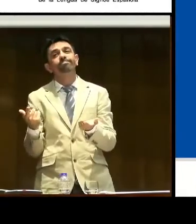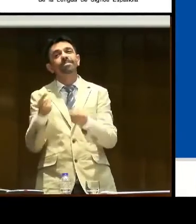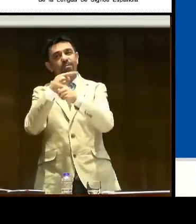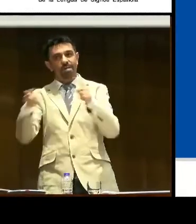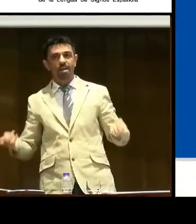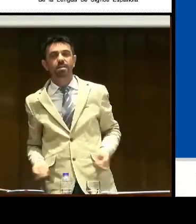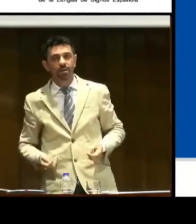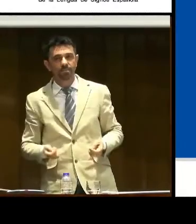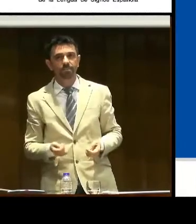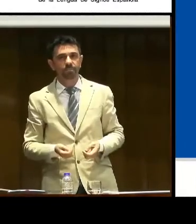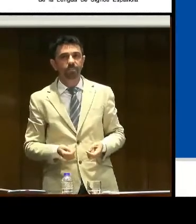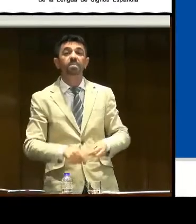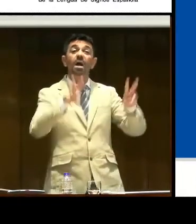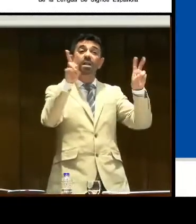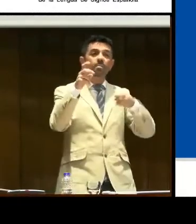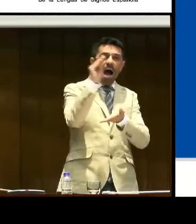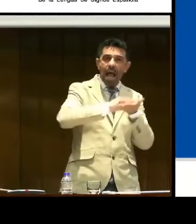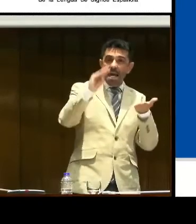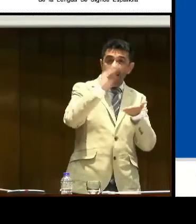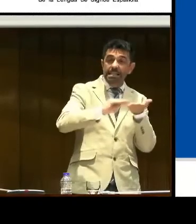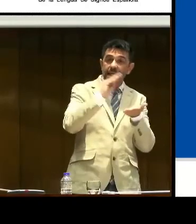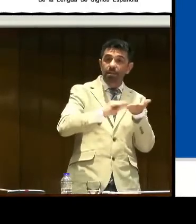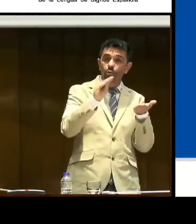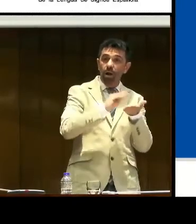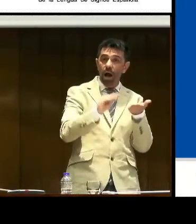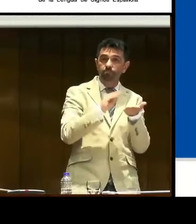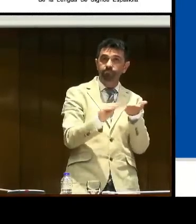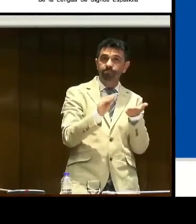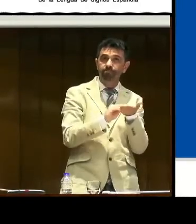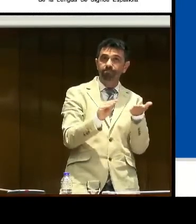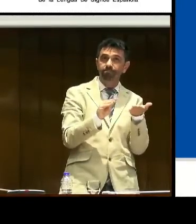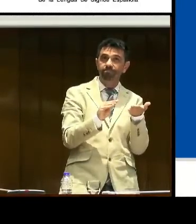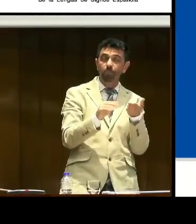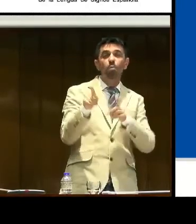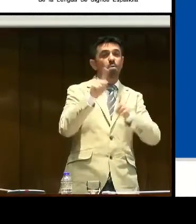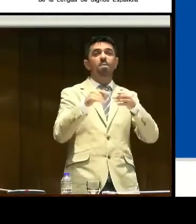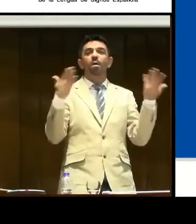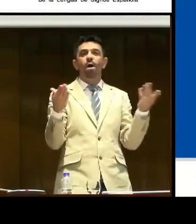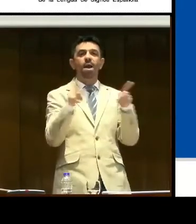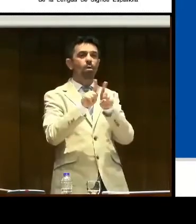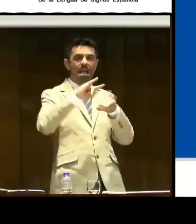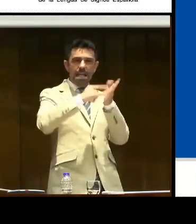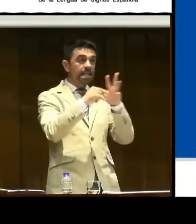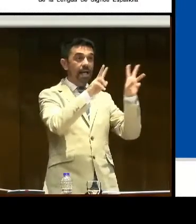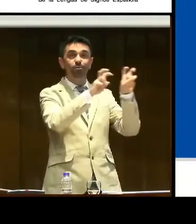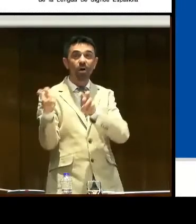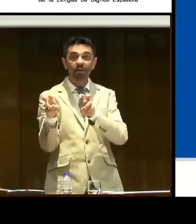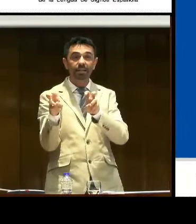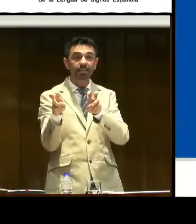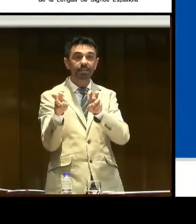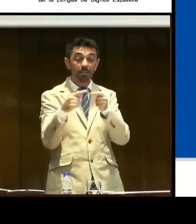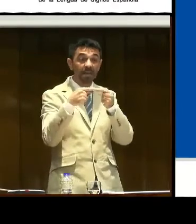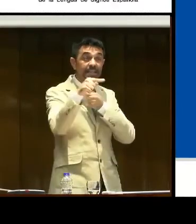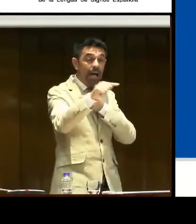La escritura, como toda nueva técnica, reduce y simplifica materialmente